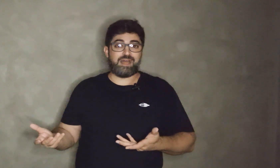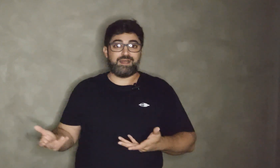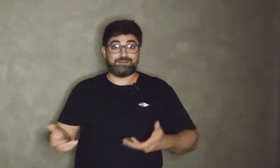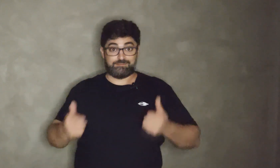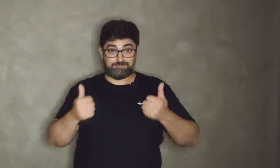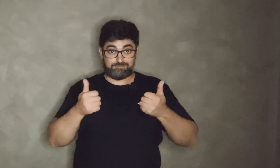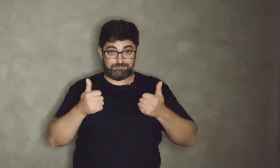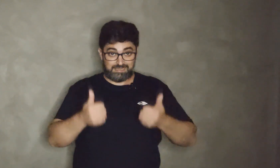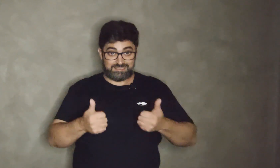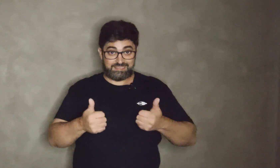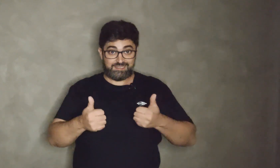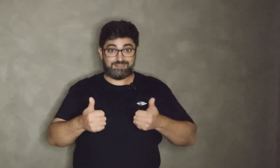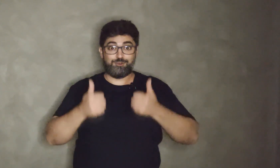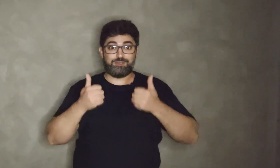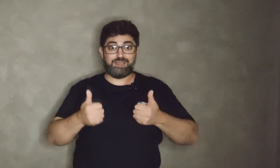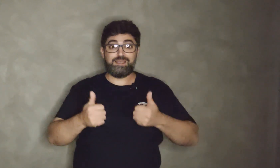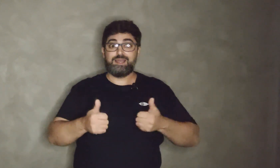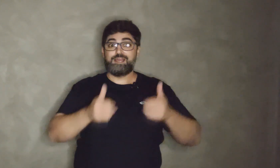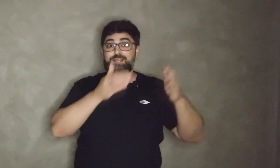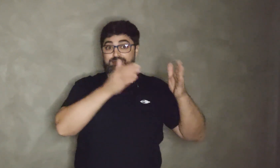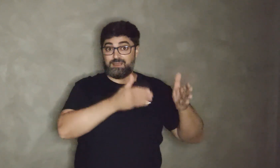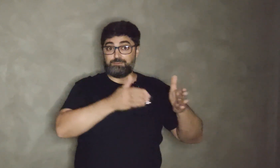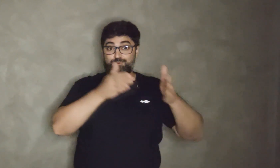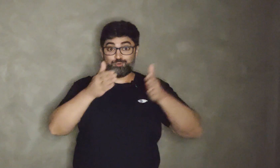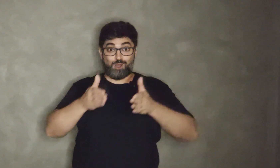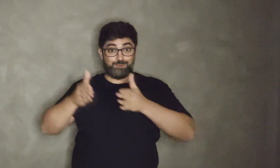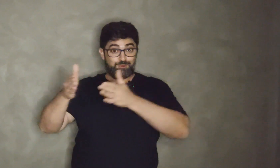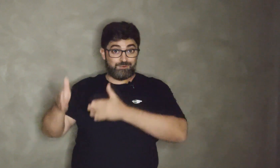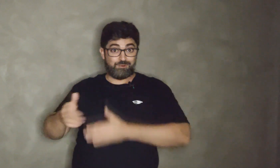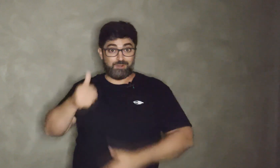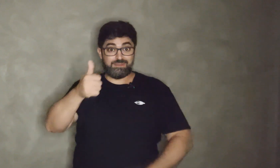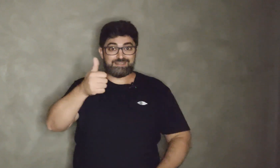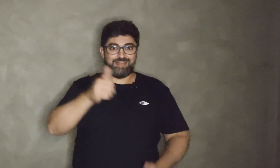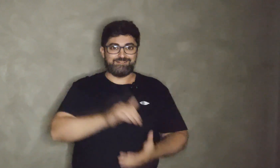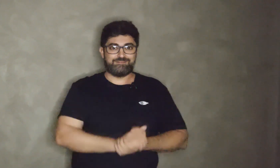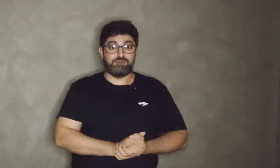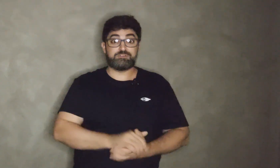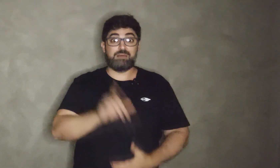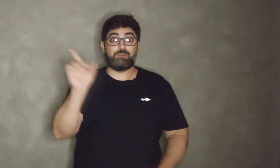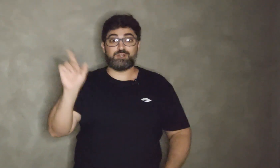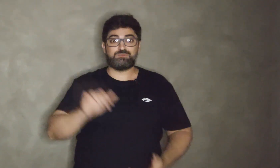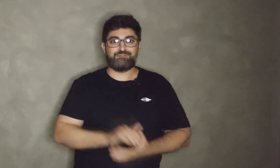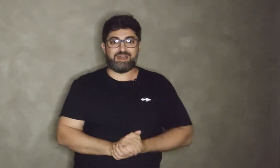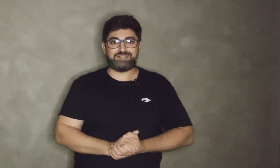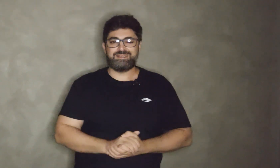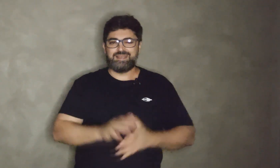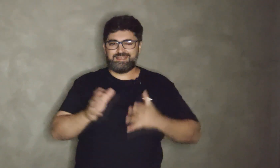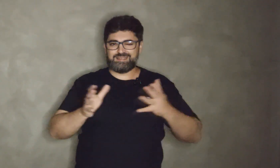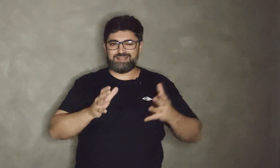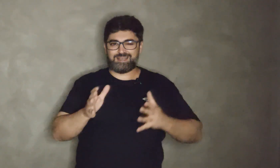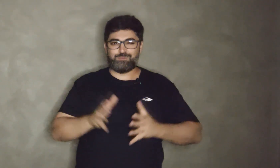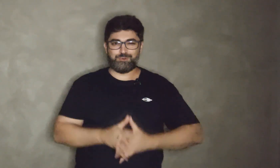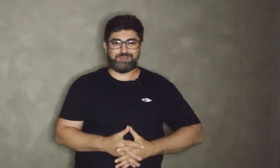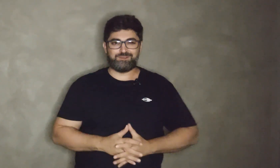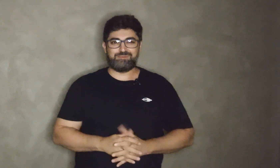gostar. Belezinha? Ok? Tempo, tópico, comentário. Vamos lá para a próxima frase e analisar um pouquinho